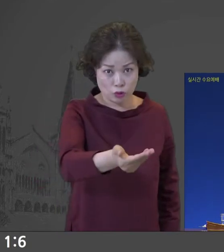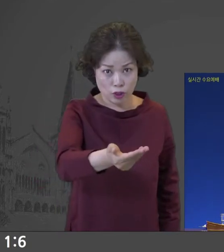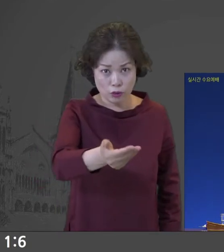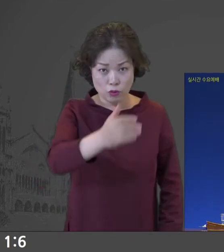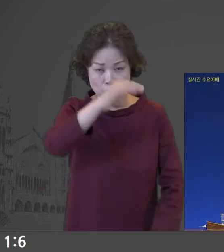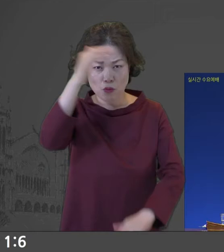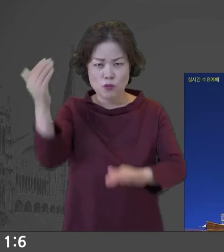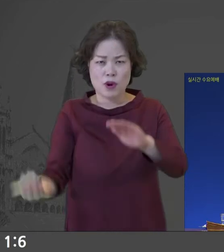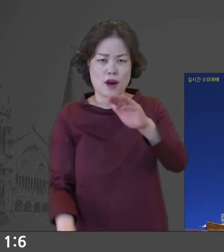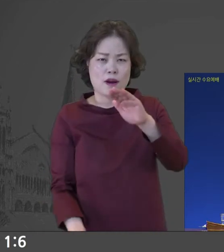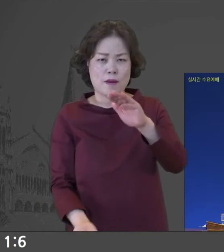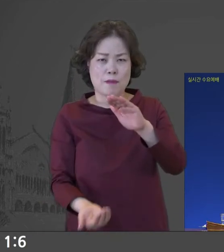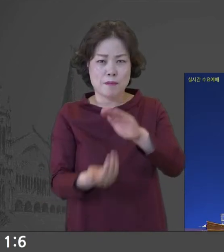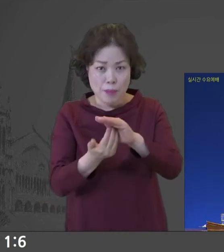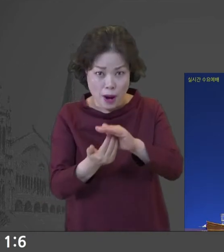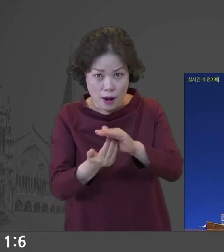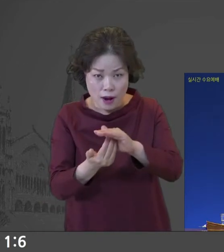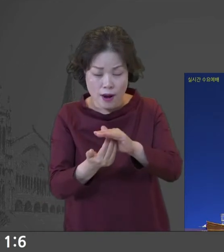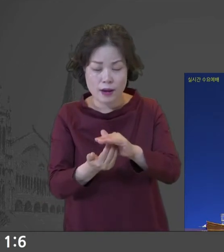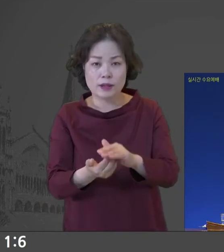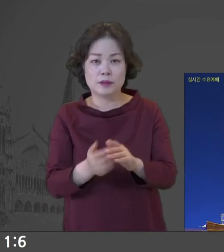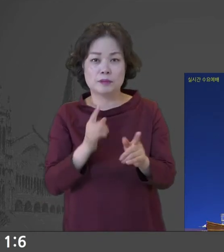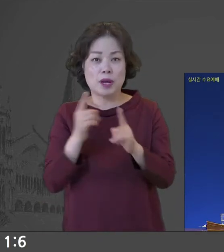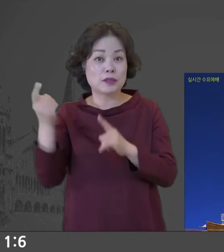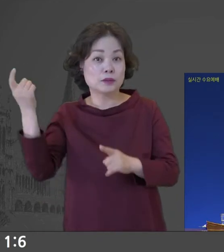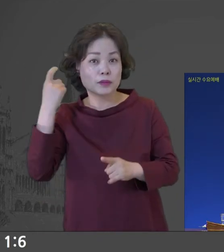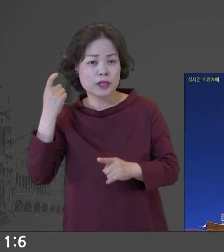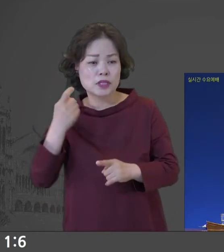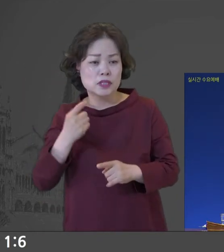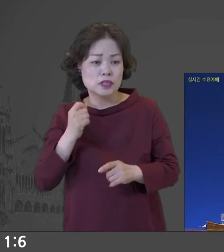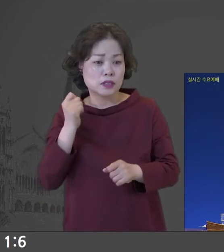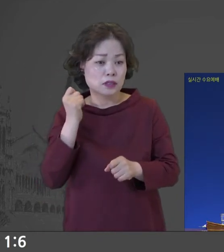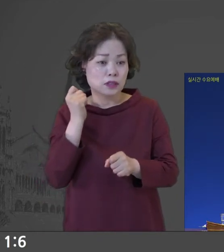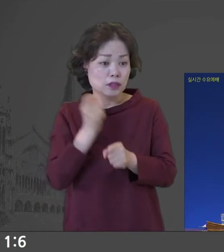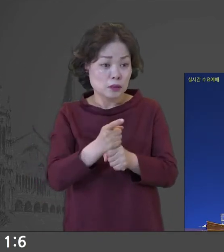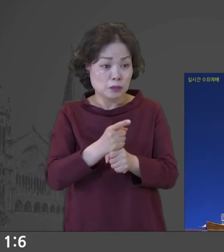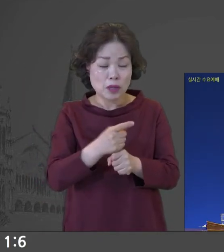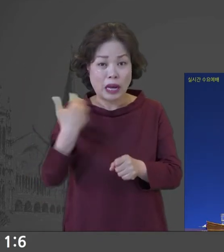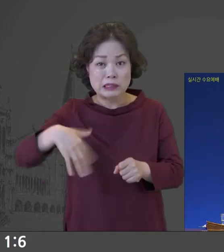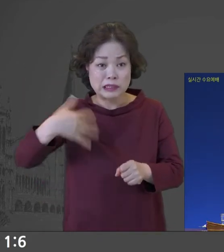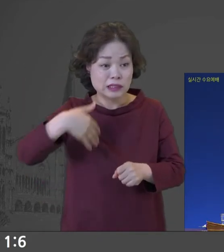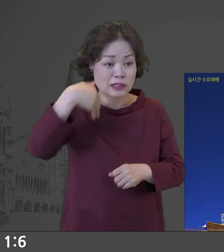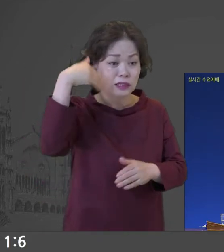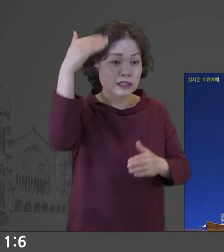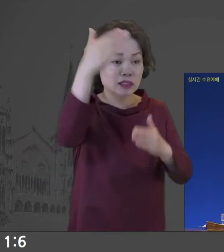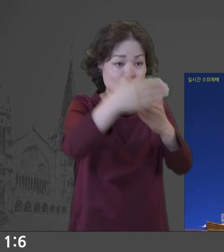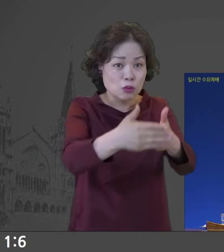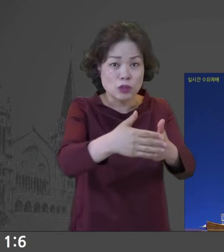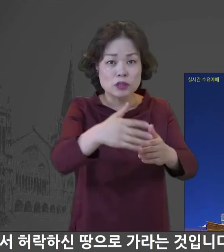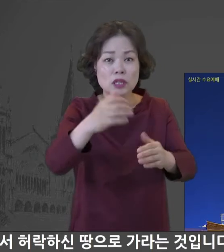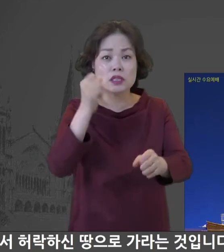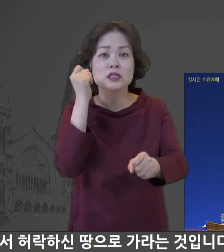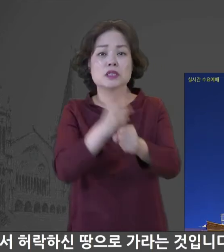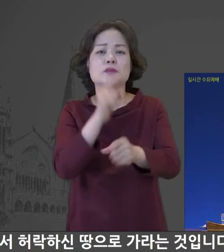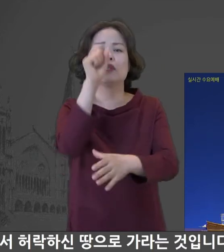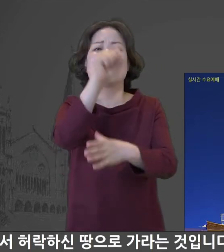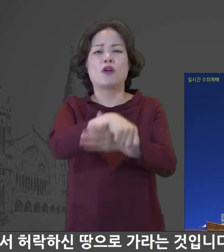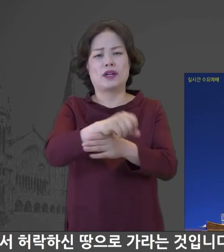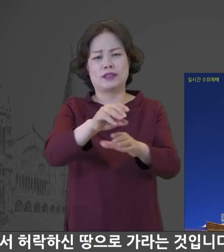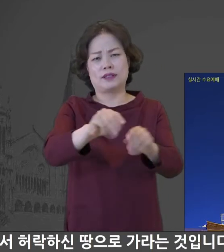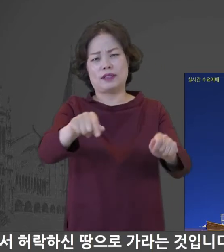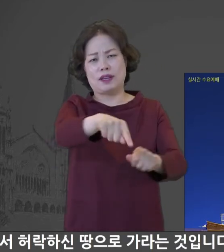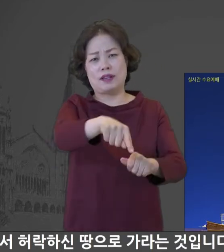완료형으로 말씀하시죠. 우리가 많이 들었던 말씀이에요. 이미 가지 않았는데, 아직 가지 않았는데 그 땅을 하나님께서 허락하셨다는